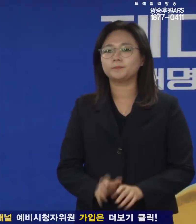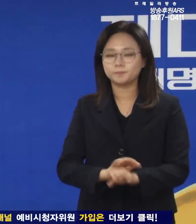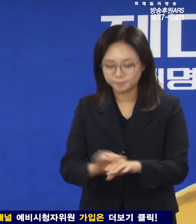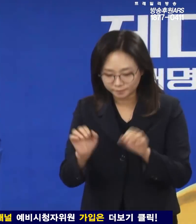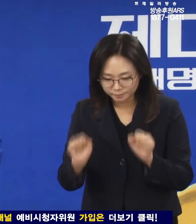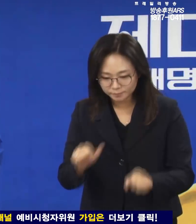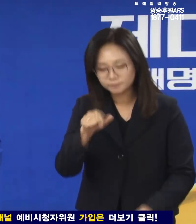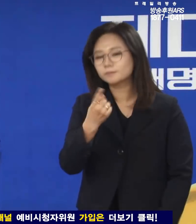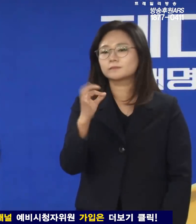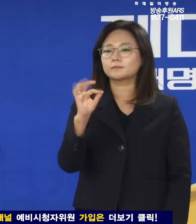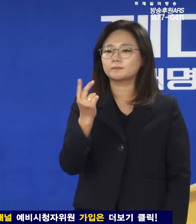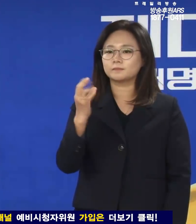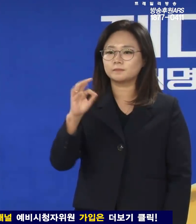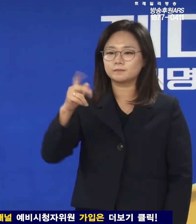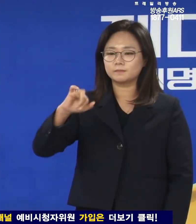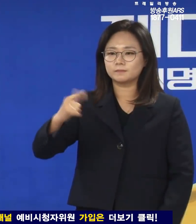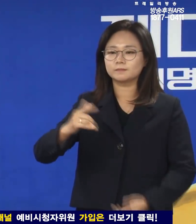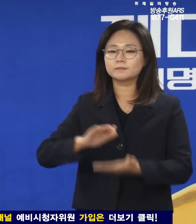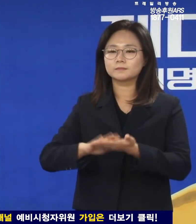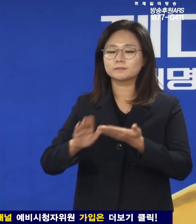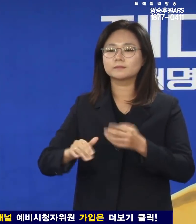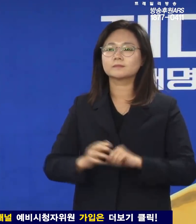네, 수석대변인 고영진입니다.